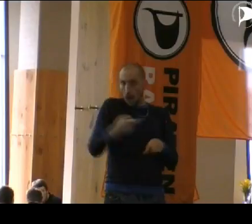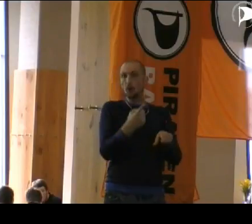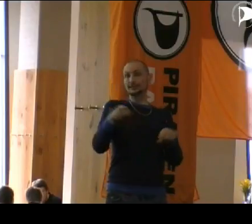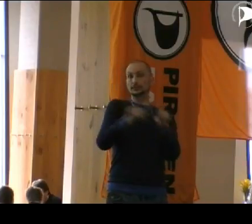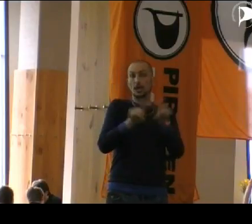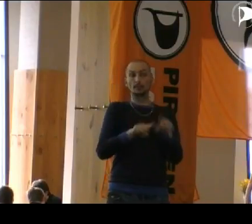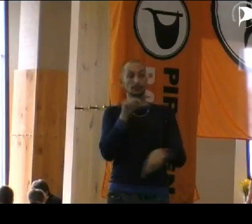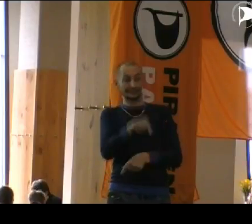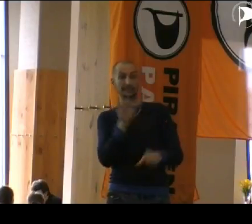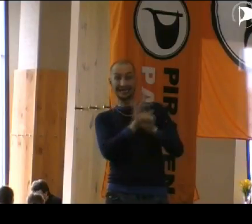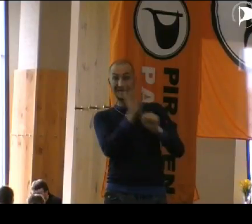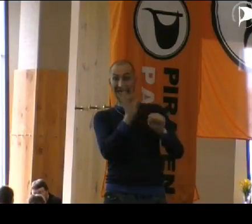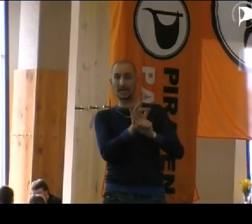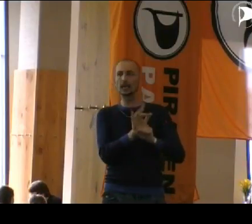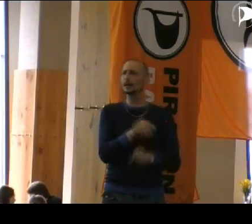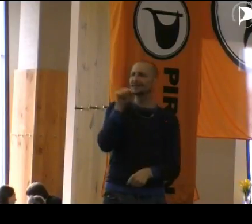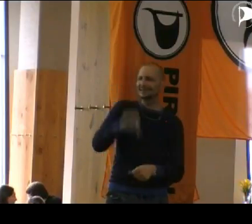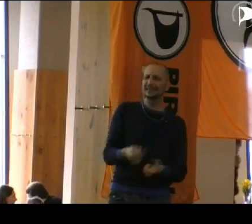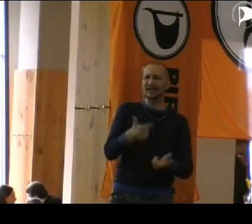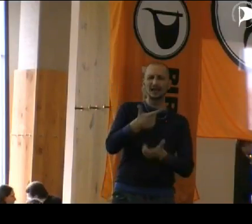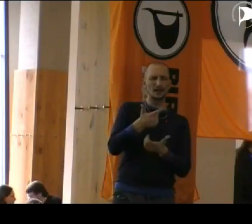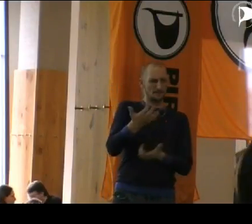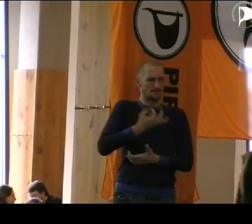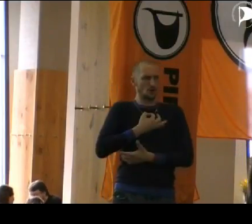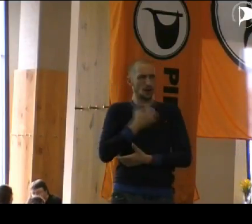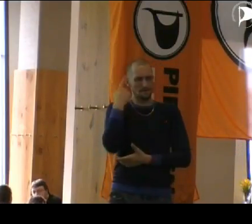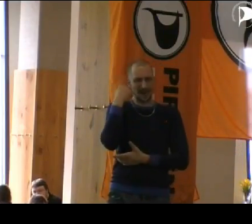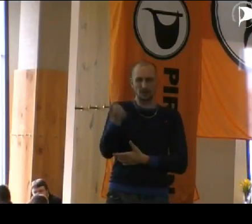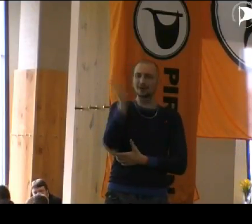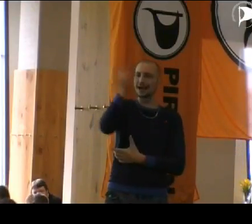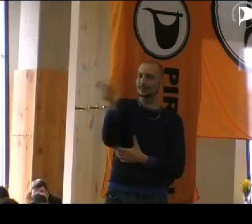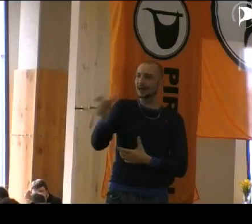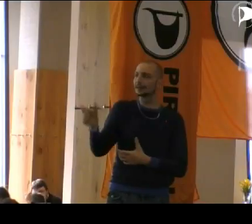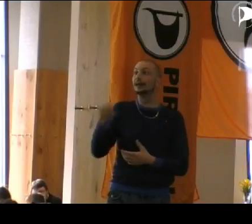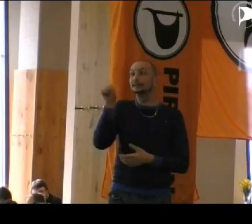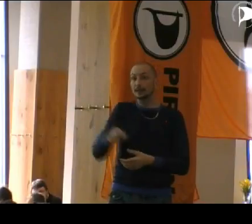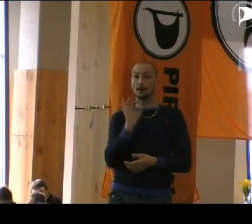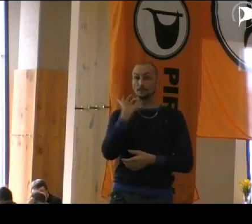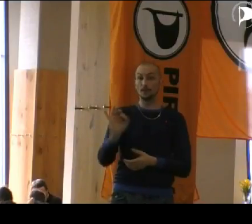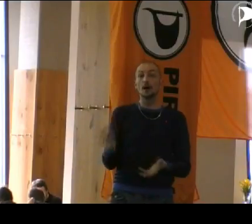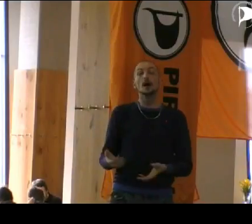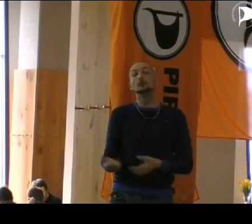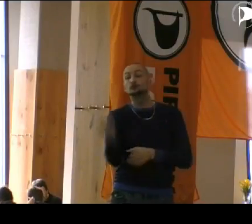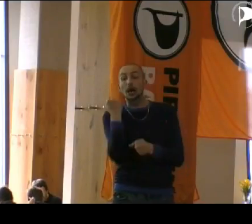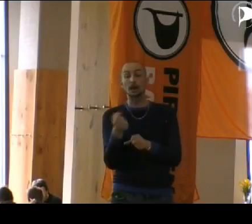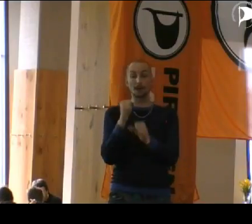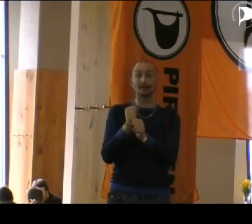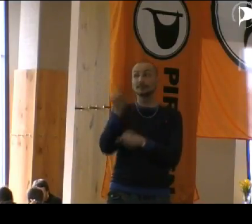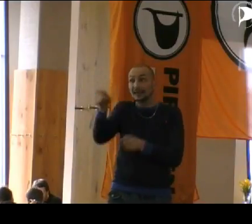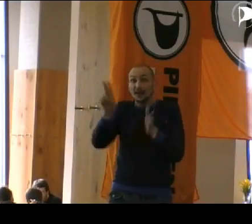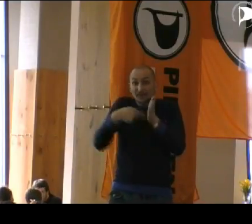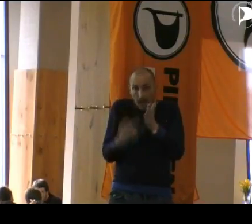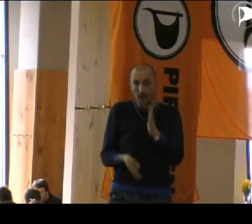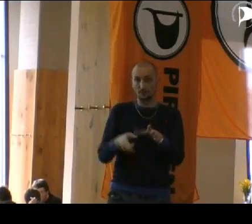gericht sind kandidaten ich möchte dir echt mal ausführlich stärken sind die leute die verantwortung übernehmen